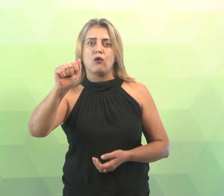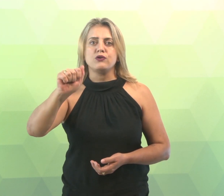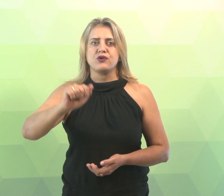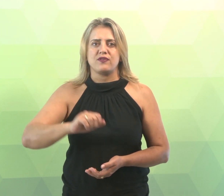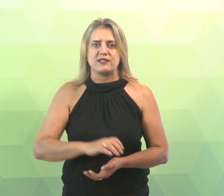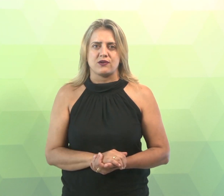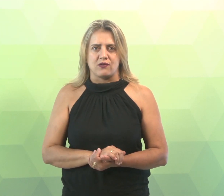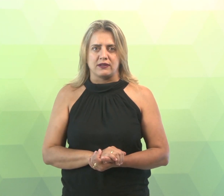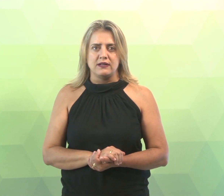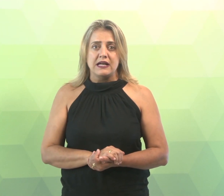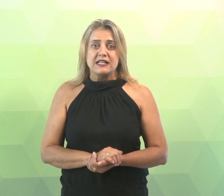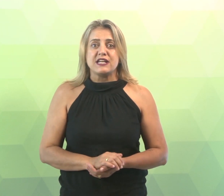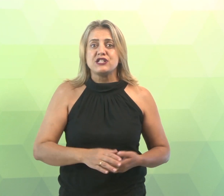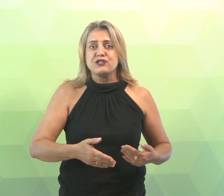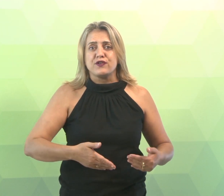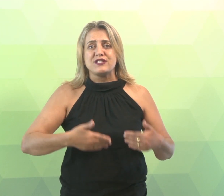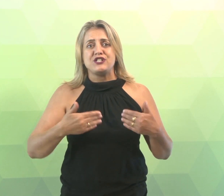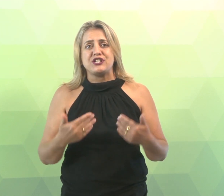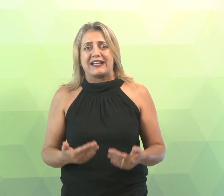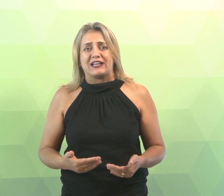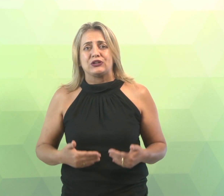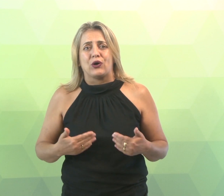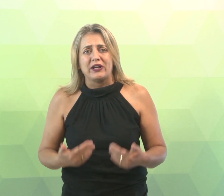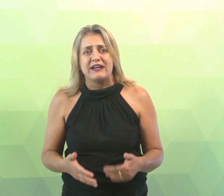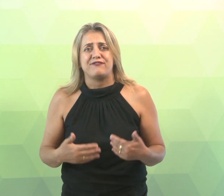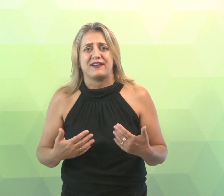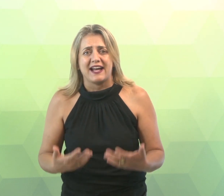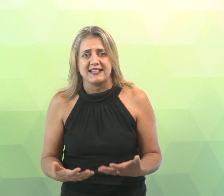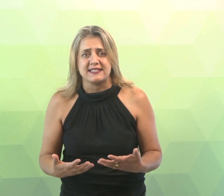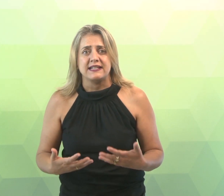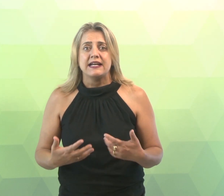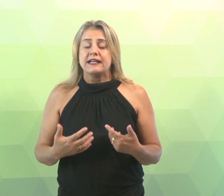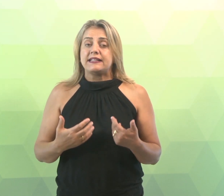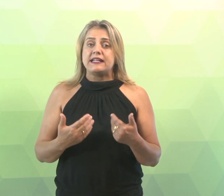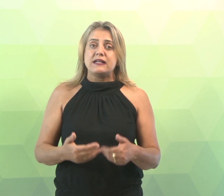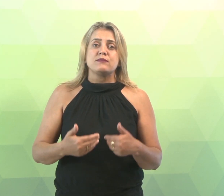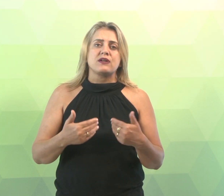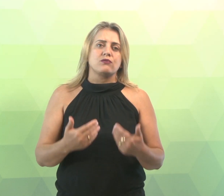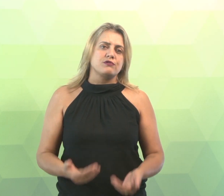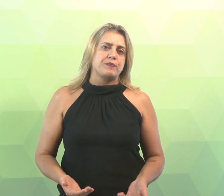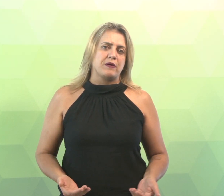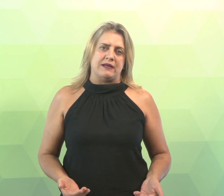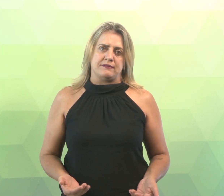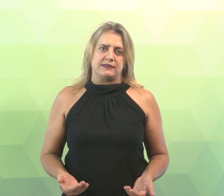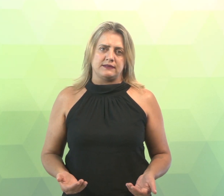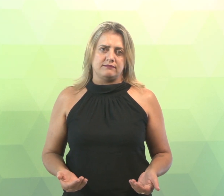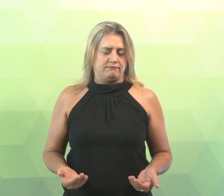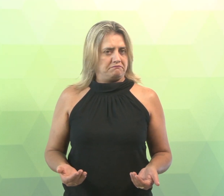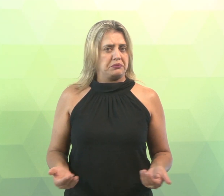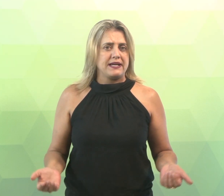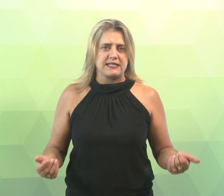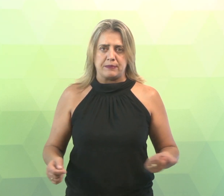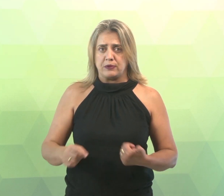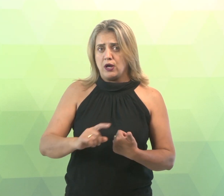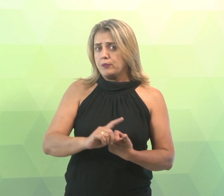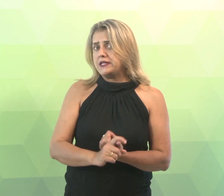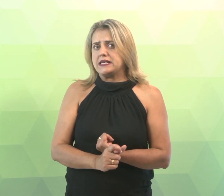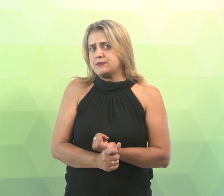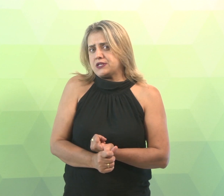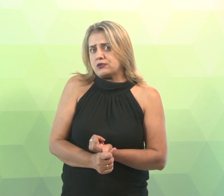hoje eu vou à escola. Se a gente fosse digitar toda a frase, teríamos alguns problemas. Por exemplo, poderíamos encontrar